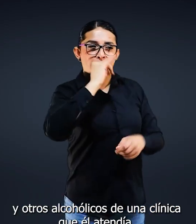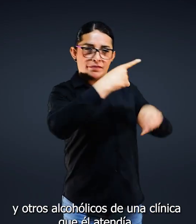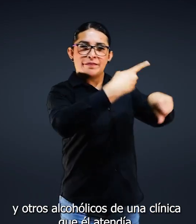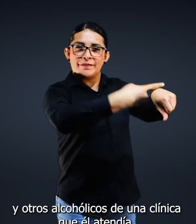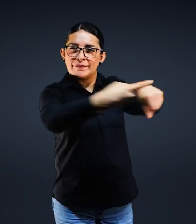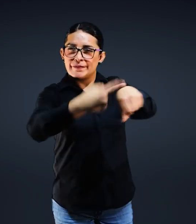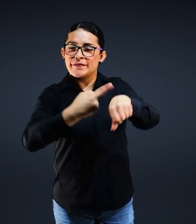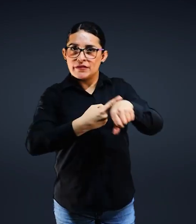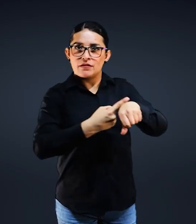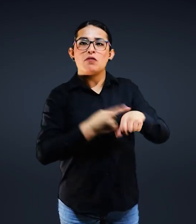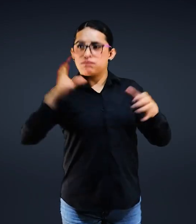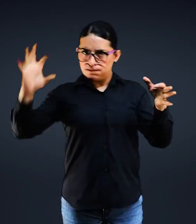atendía.